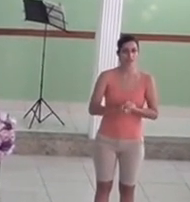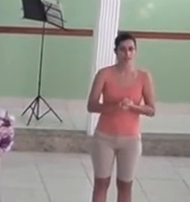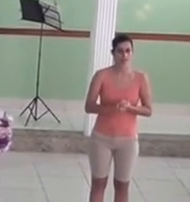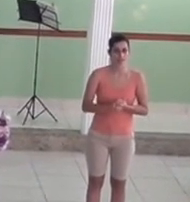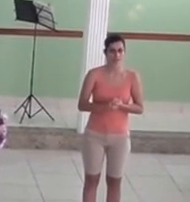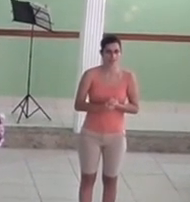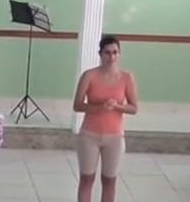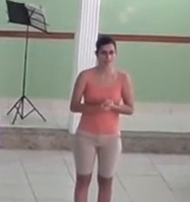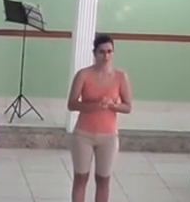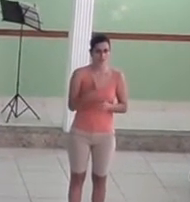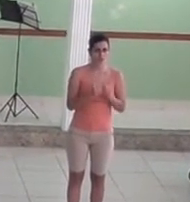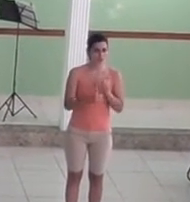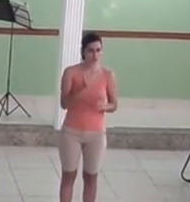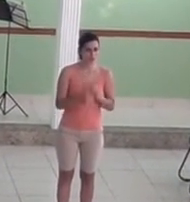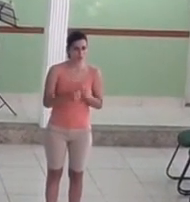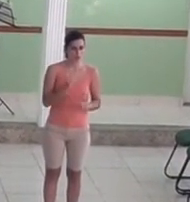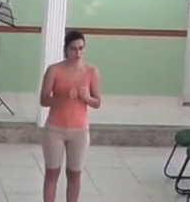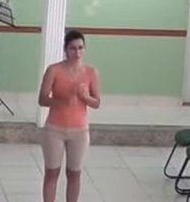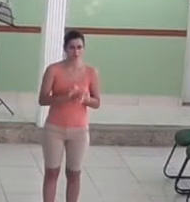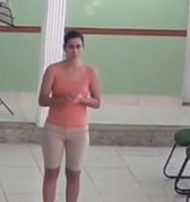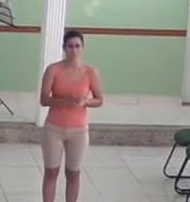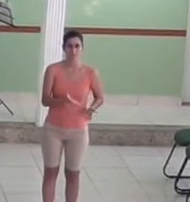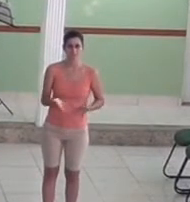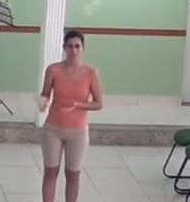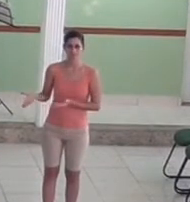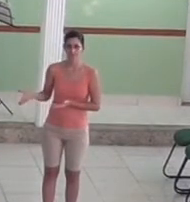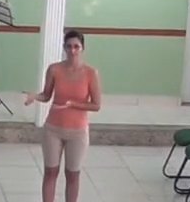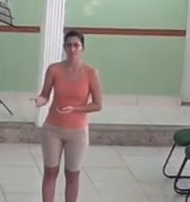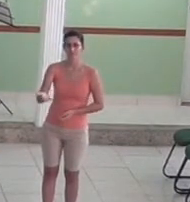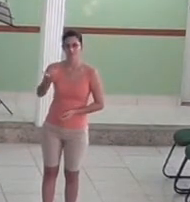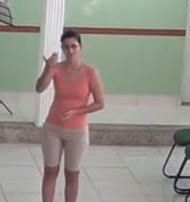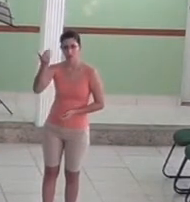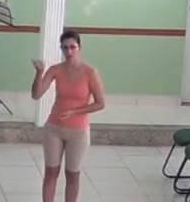chamar só os vitoriosos, tá? Os masters podem ficar no banco.